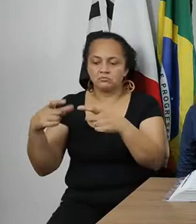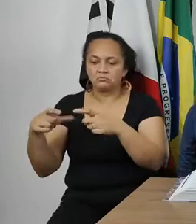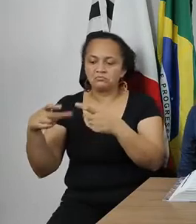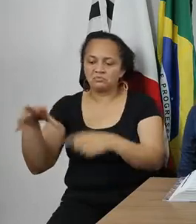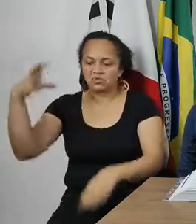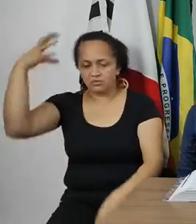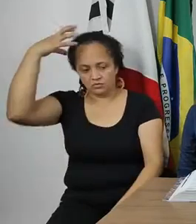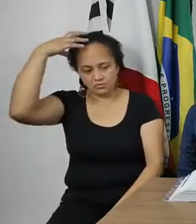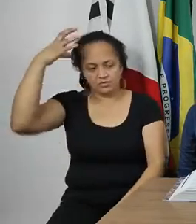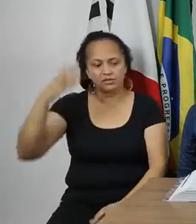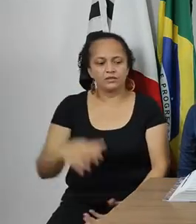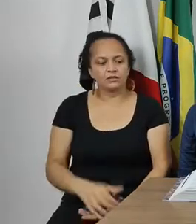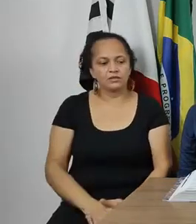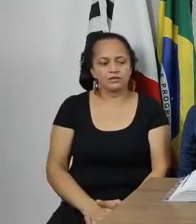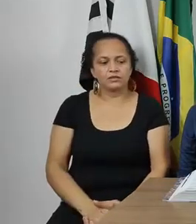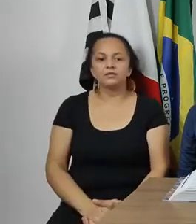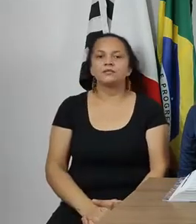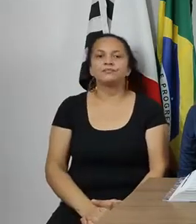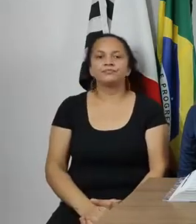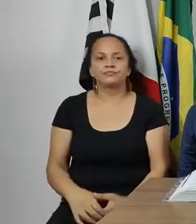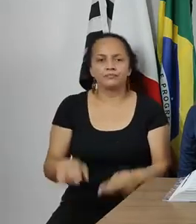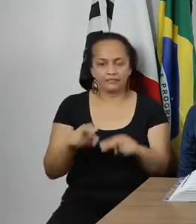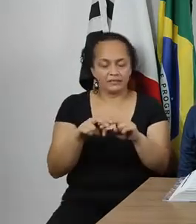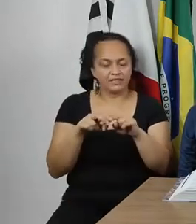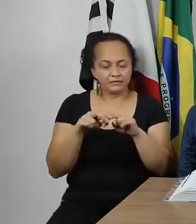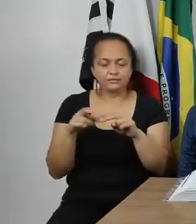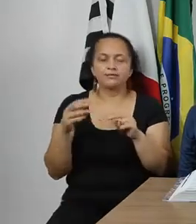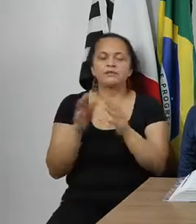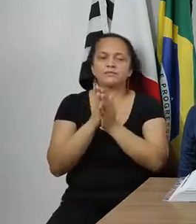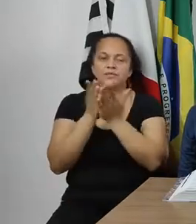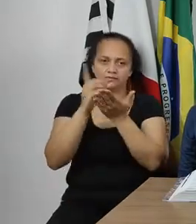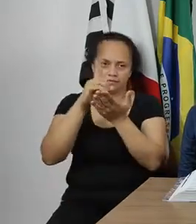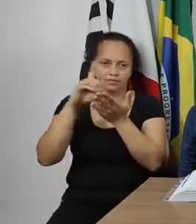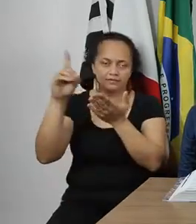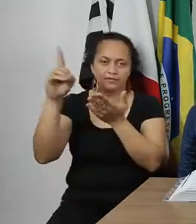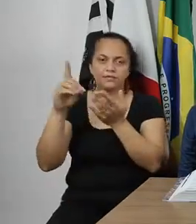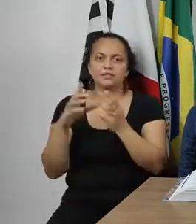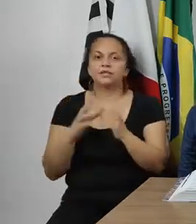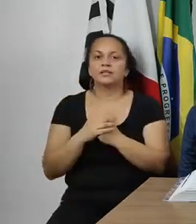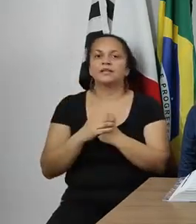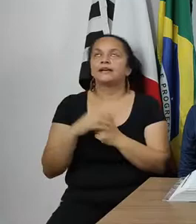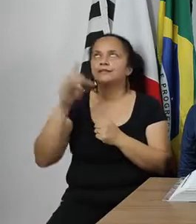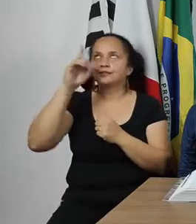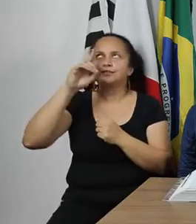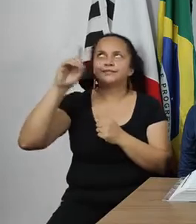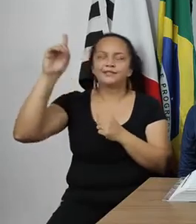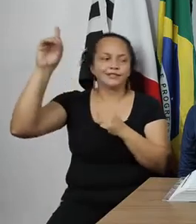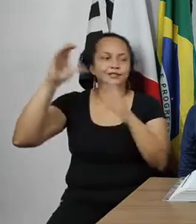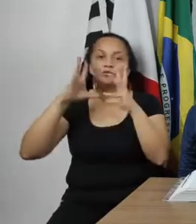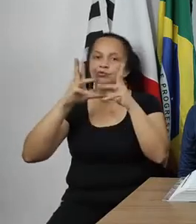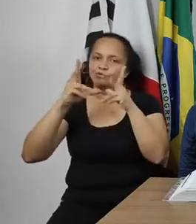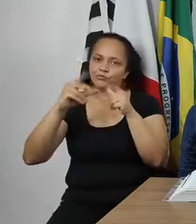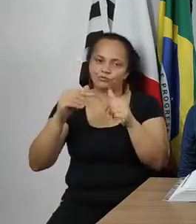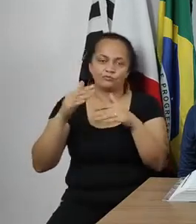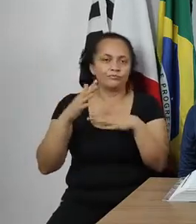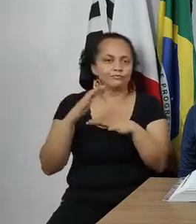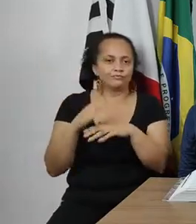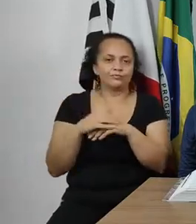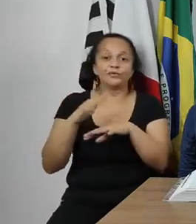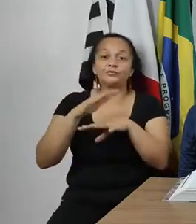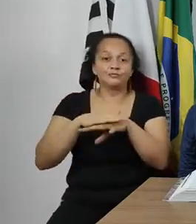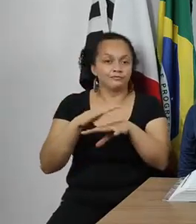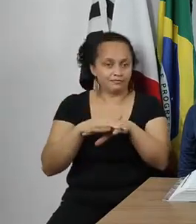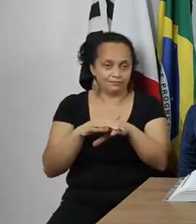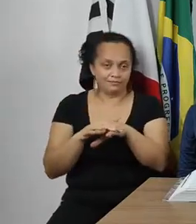rei. Por isso que a Bíblia diz que a Deus pertence a vingança. Por isso que a Bíblia diz